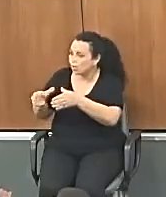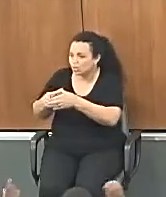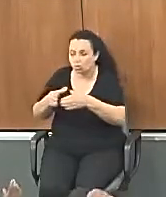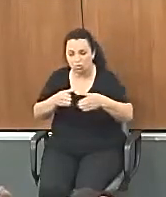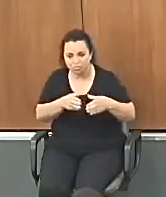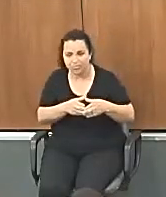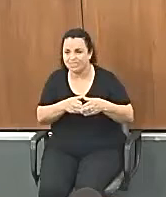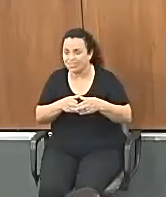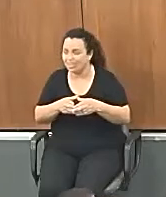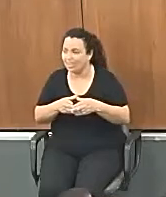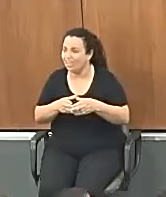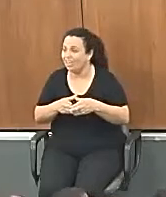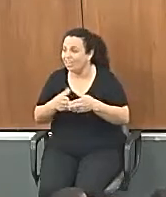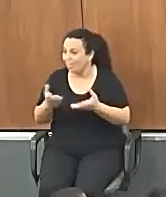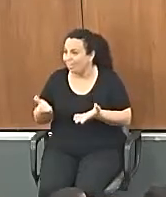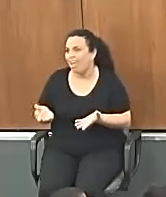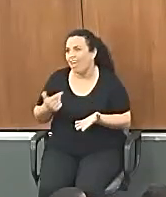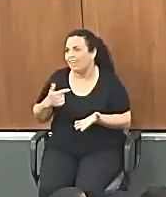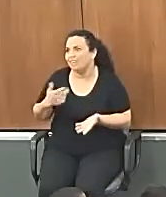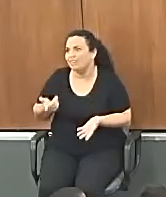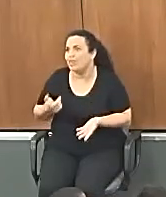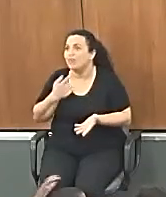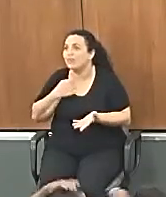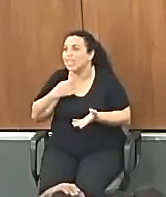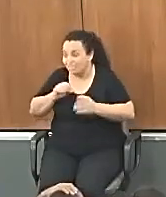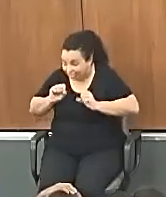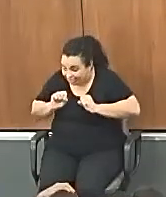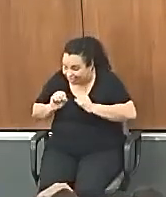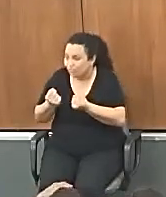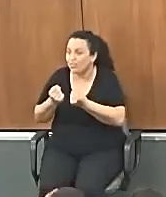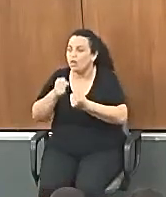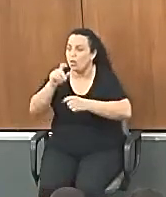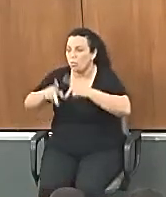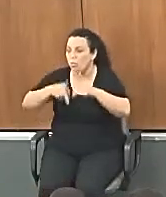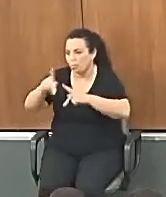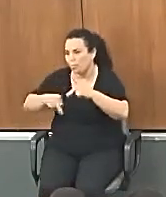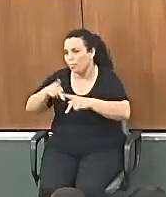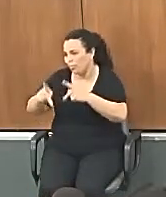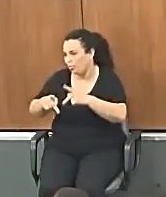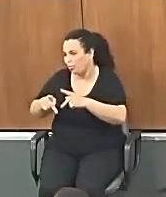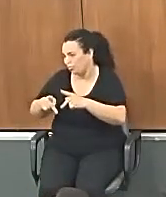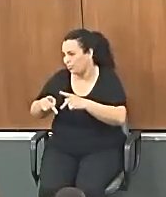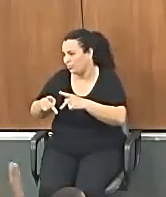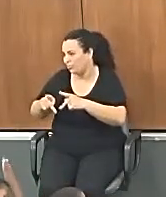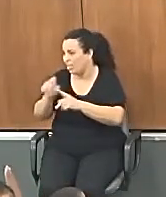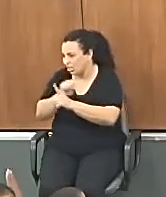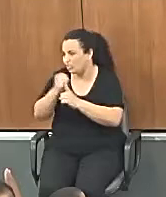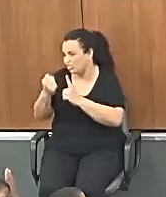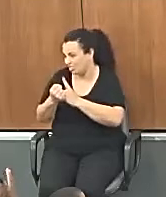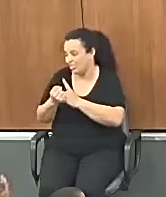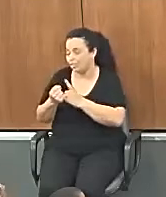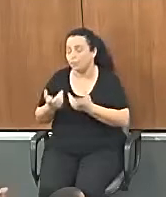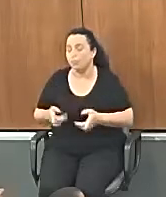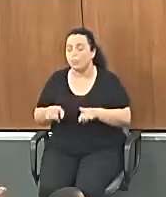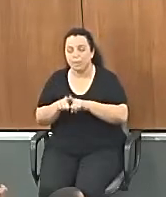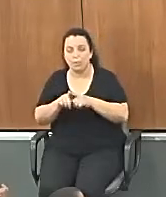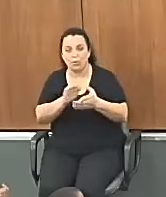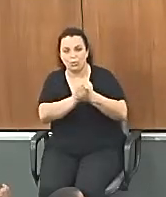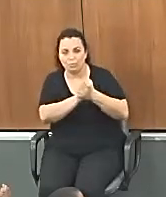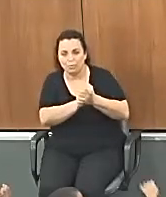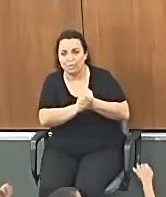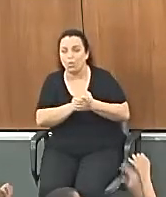jus né ao que ele se propôs que a ser um defensor público cumprimento marco antônio também cumprimento esa e nem